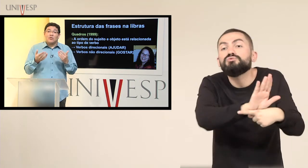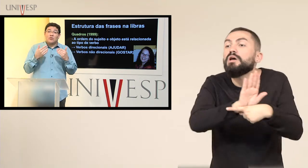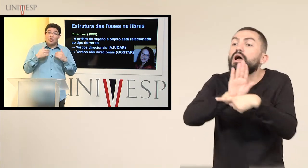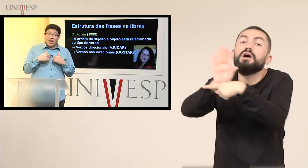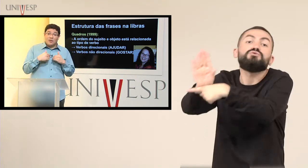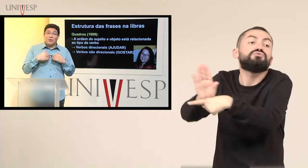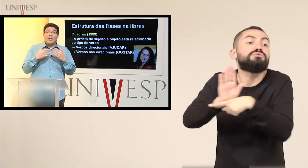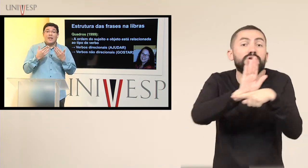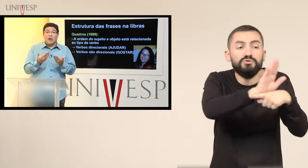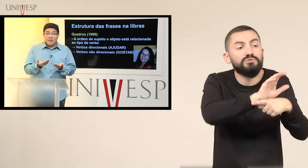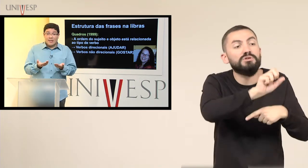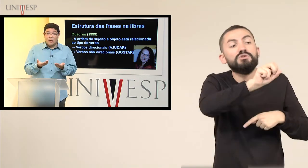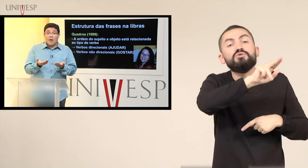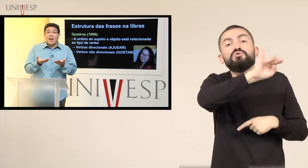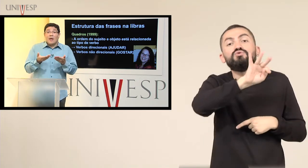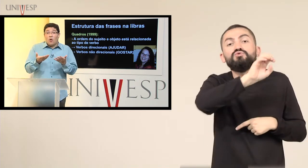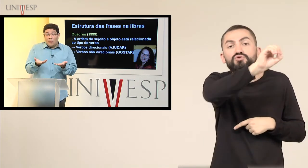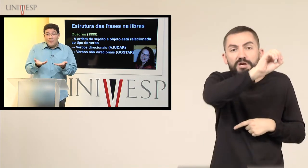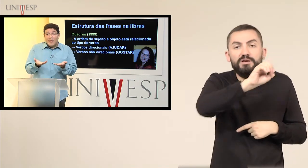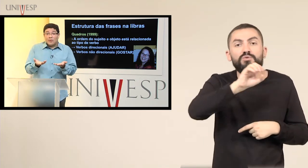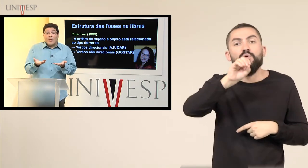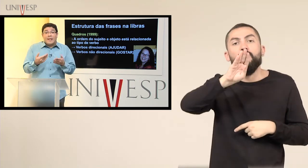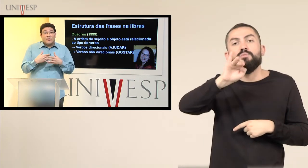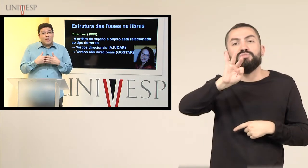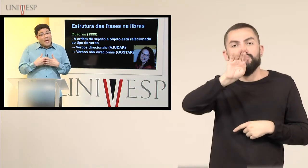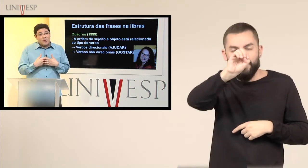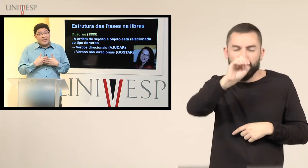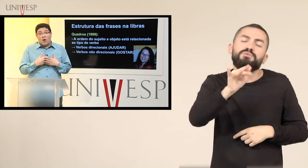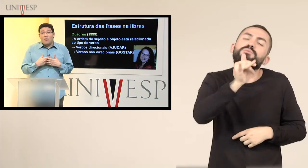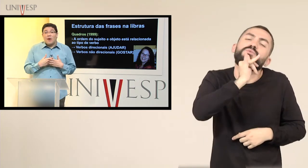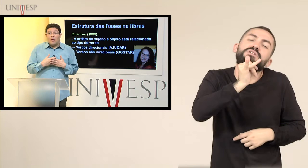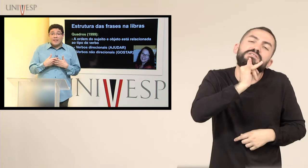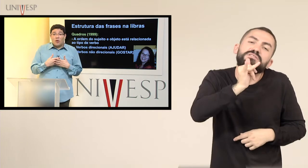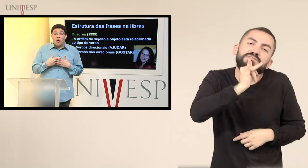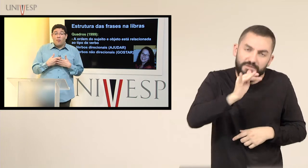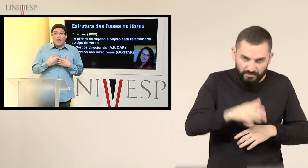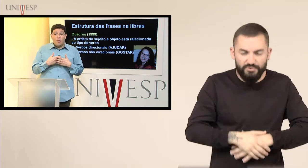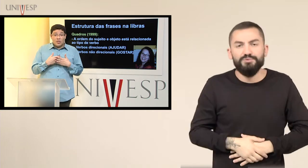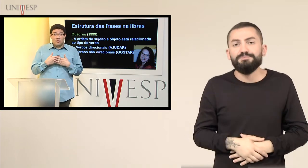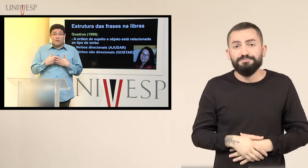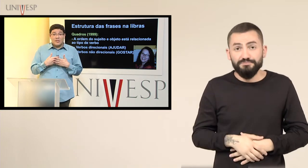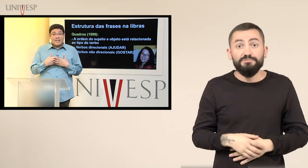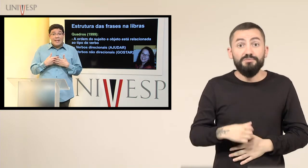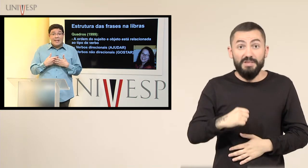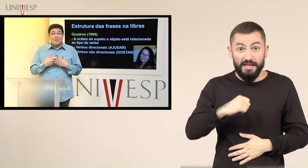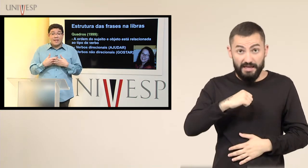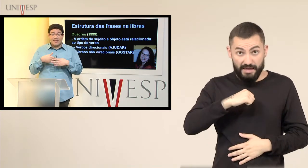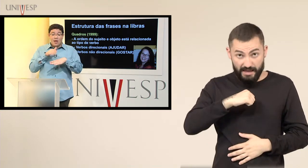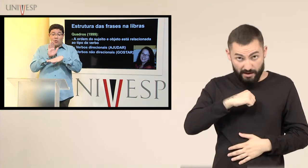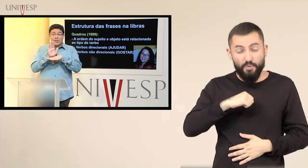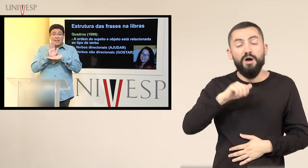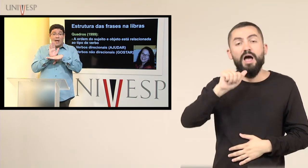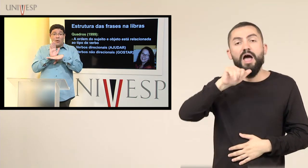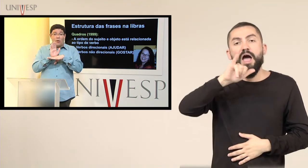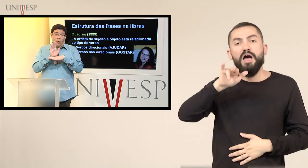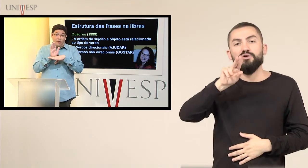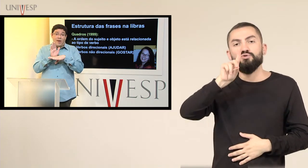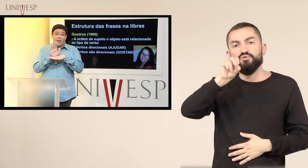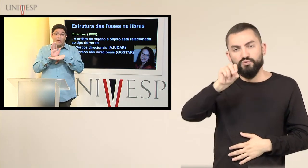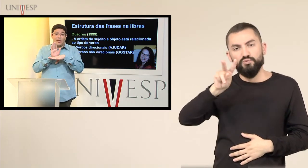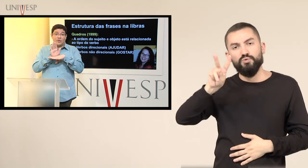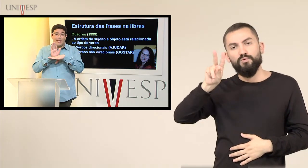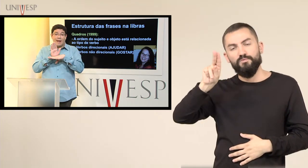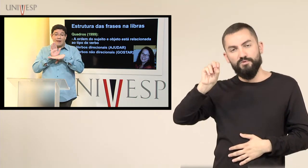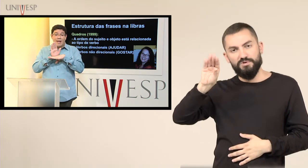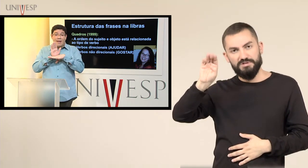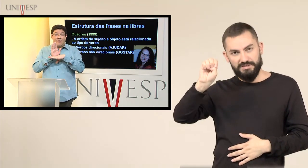ao seu sujeito e ao seu complemento. Então, se eu quero dizer alguma coisa como eu ajudo você em Libras, o sinal ou o